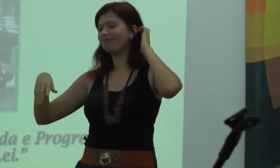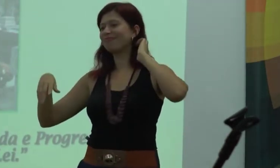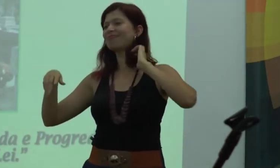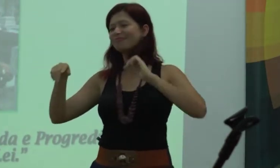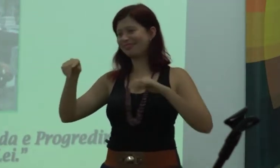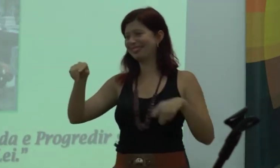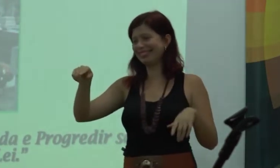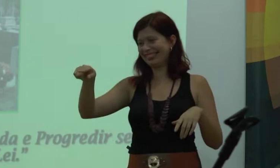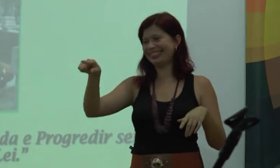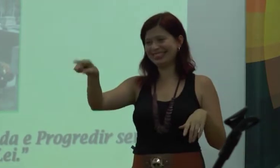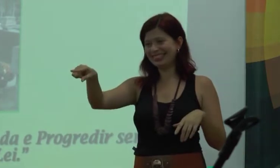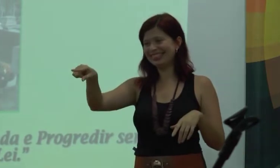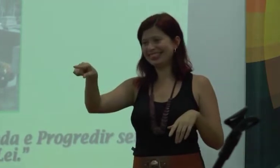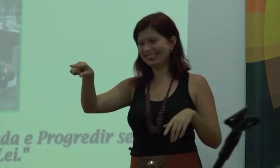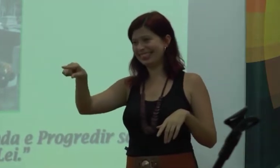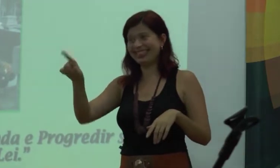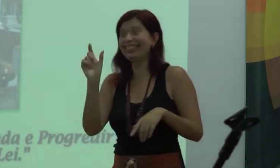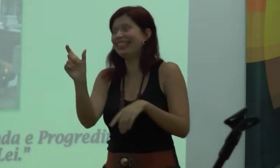aneurisma.